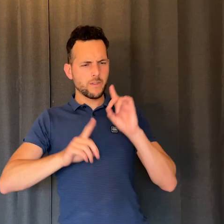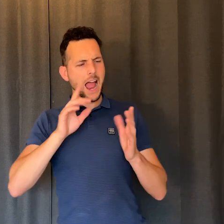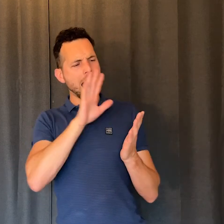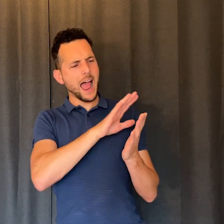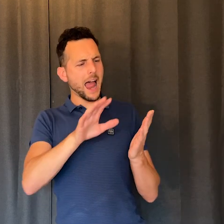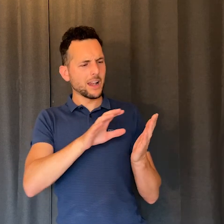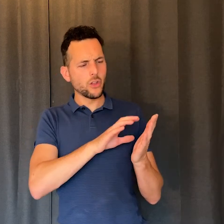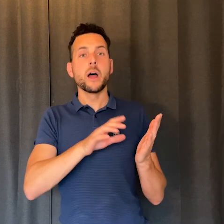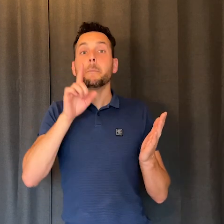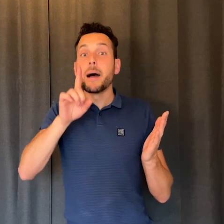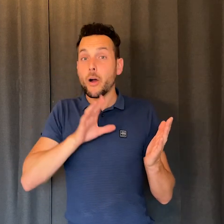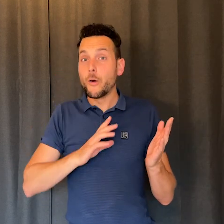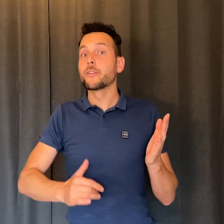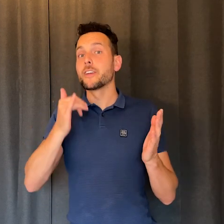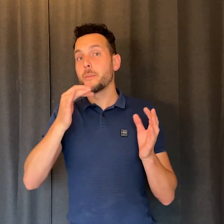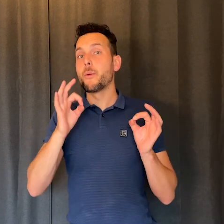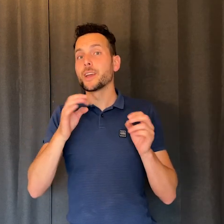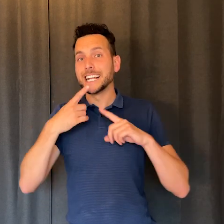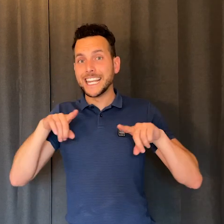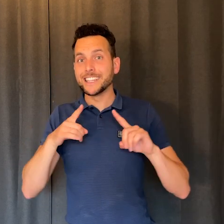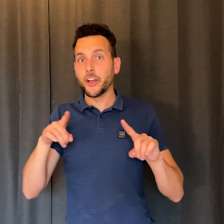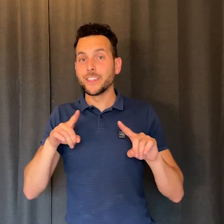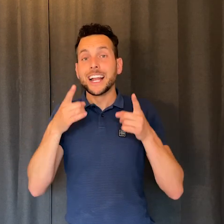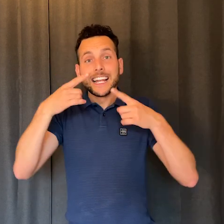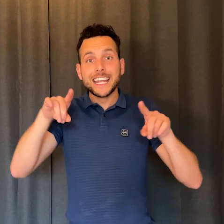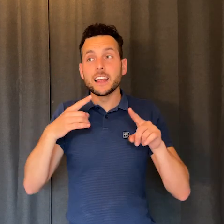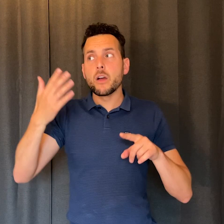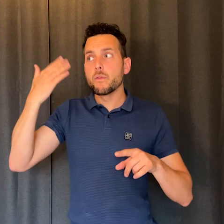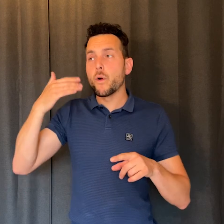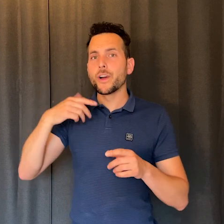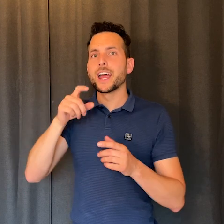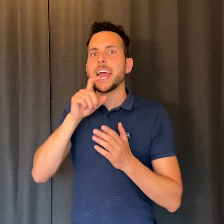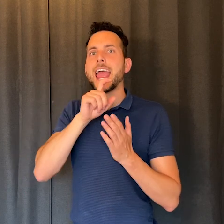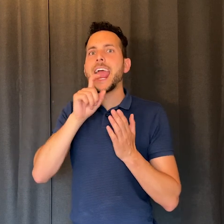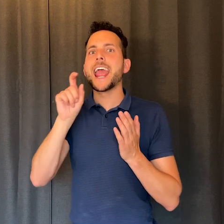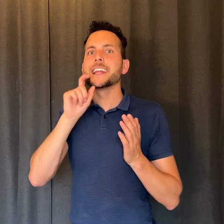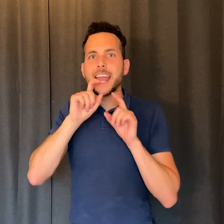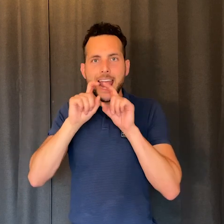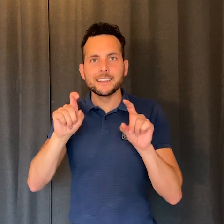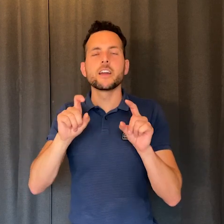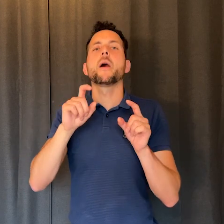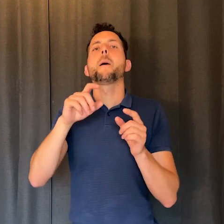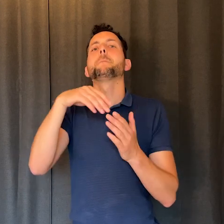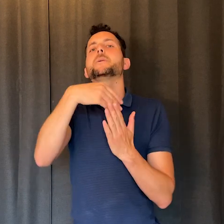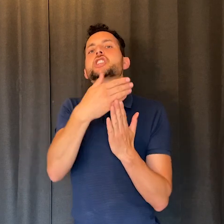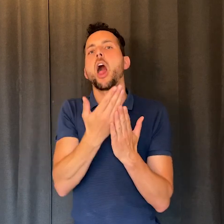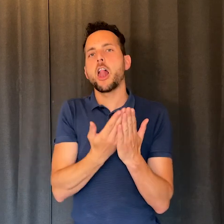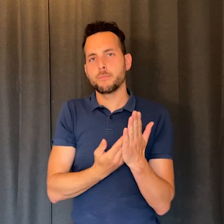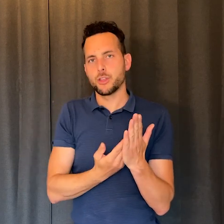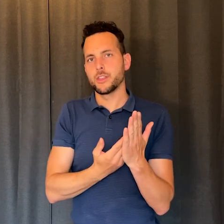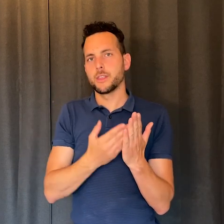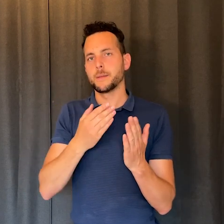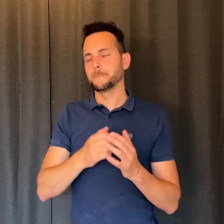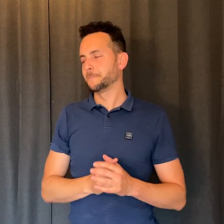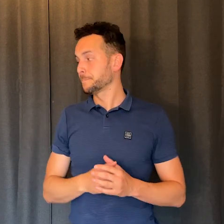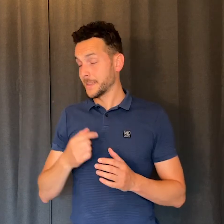maar ook heel veel mooie liederen. Oh, en de liederen heette vroeger psalmen. Psalmen, oké. Ja. Zal ik die eens voorlezen?